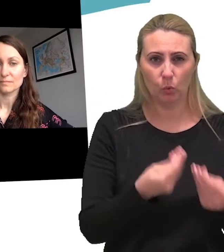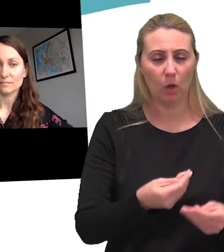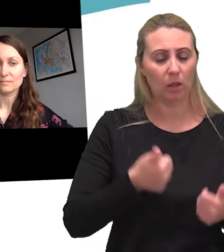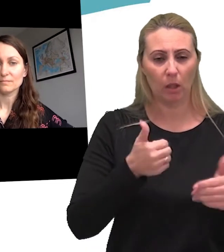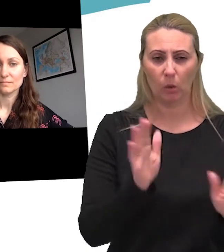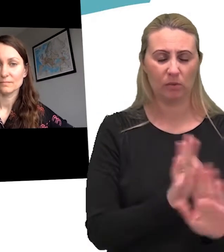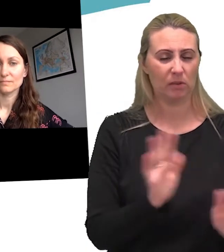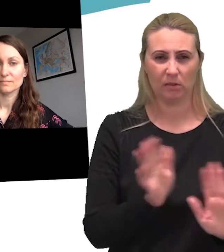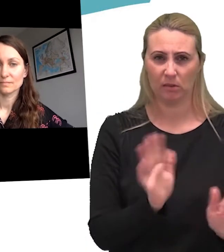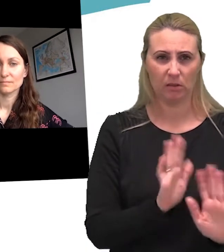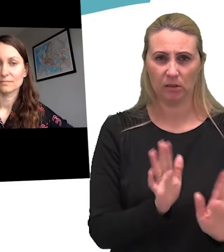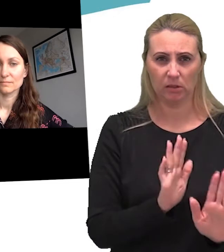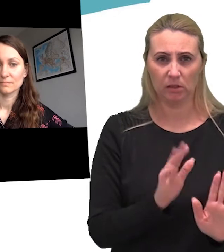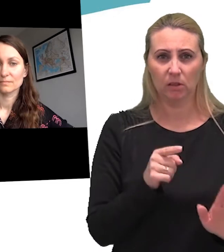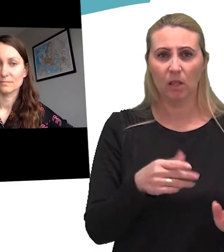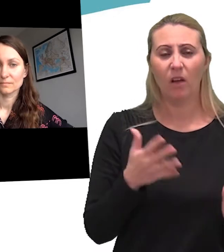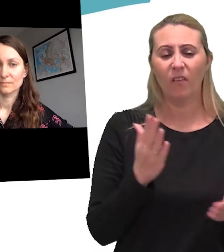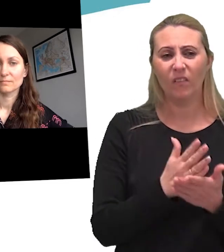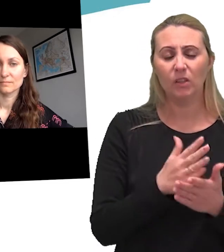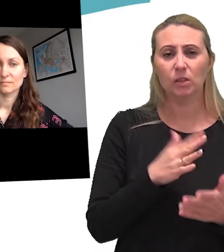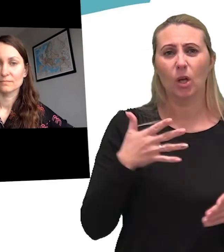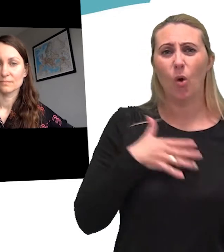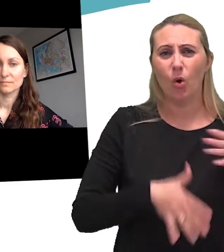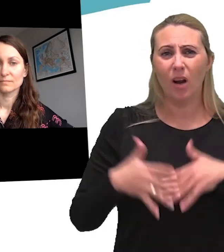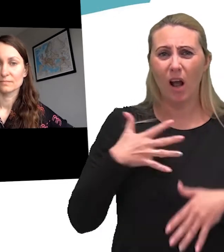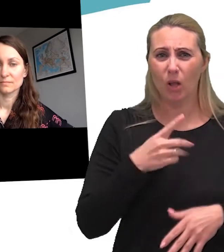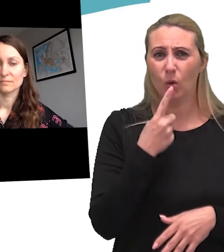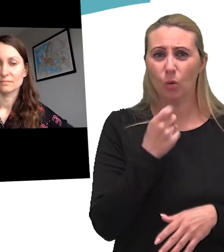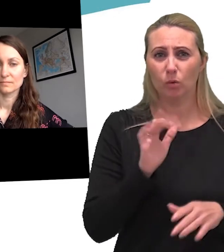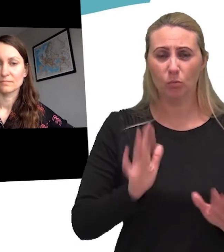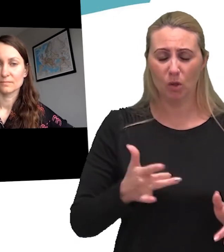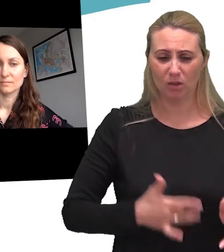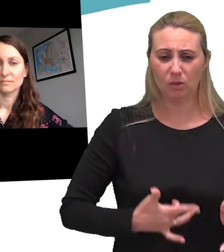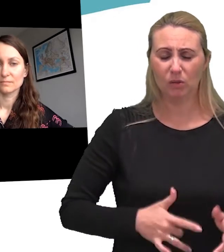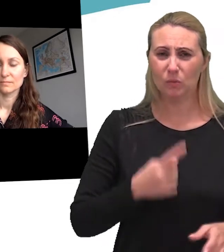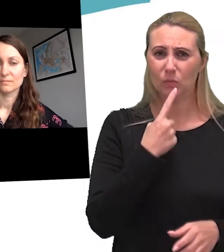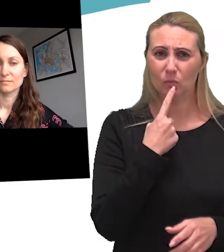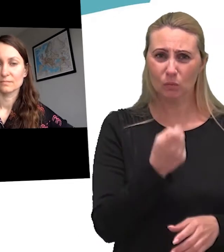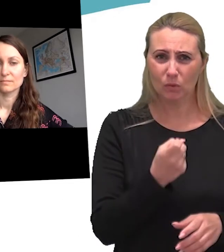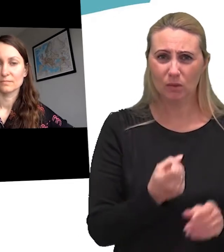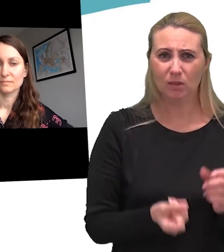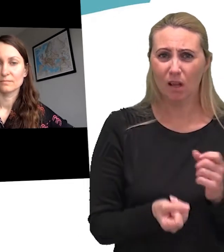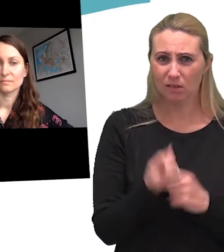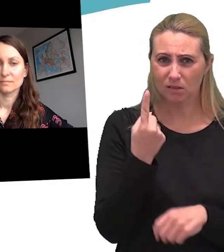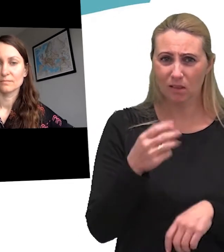koncentruoti cukrai ir organinės rūgštis gali sudirginti skrandukus.